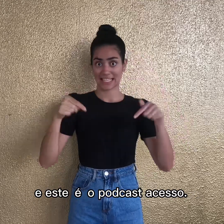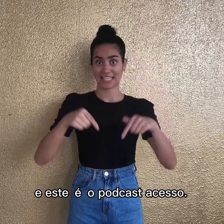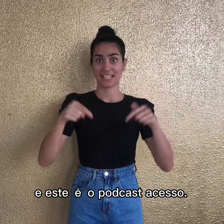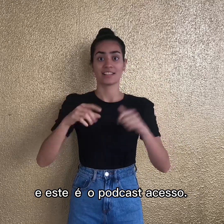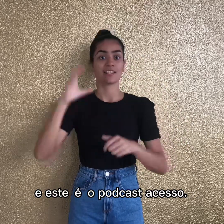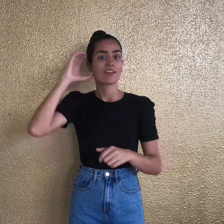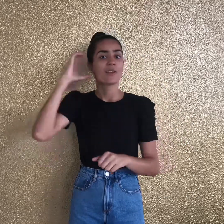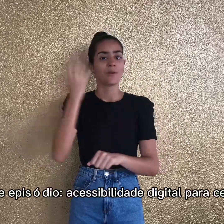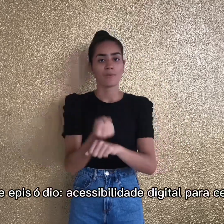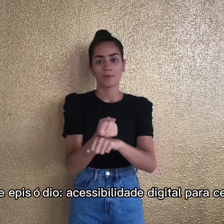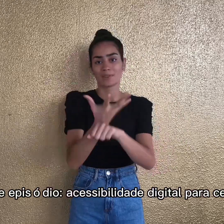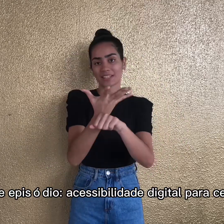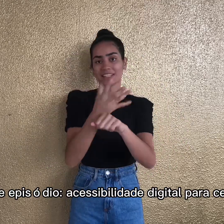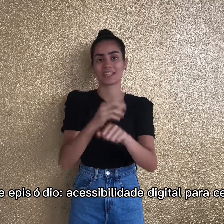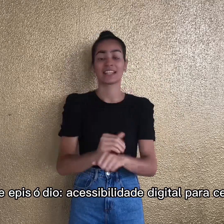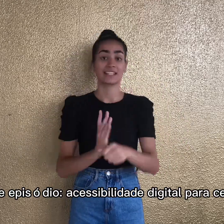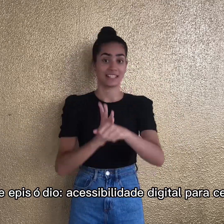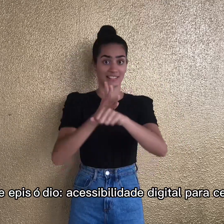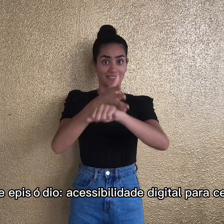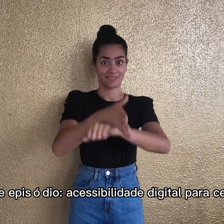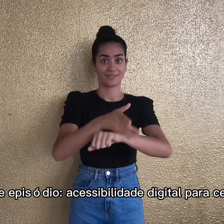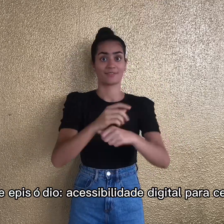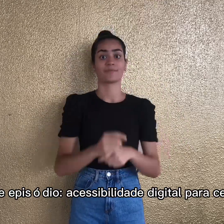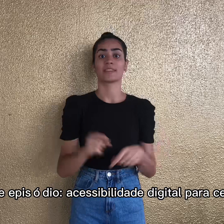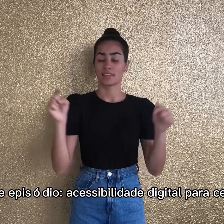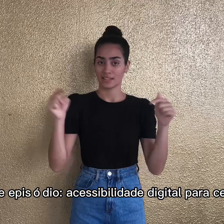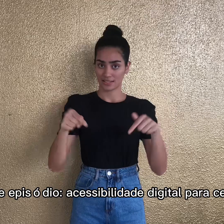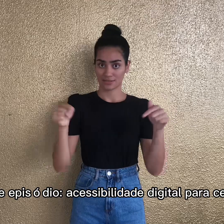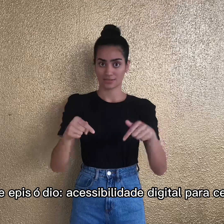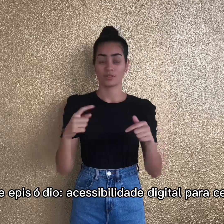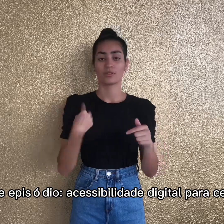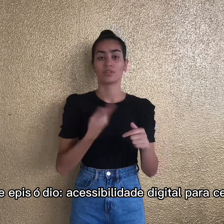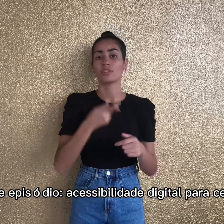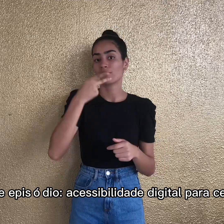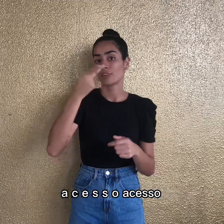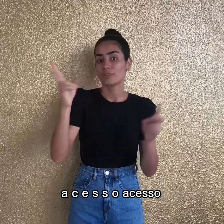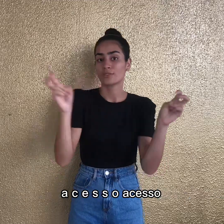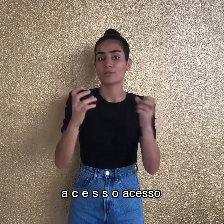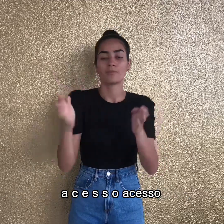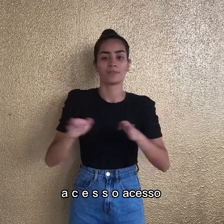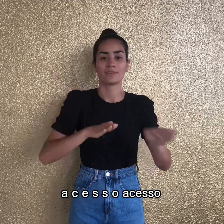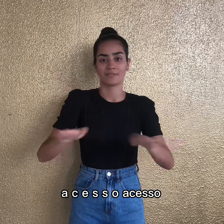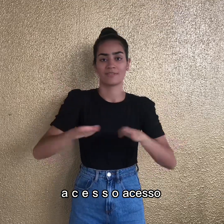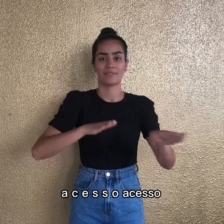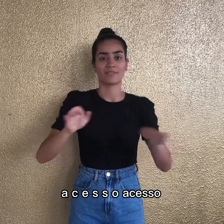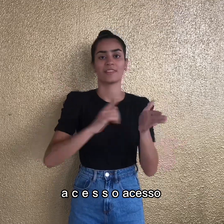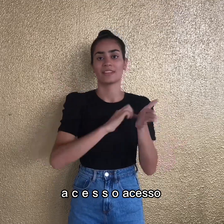Acesso. Neste episódio, acessibilidade digital para cegos.